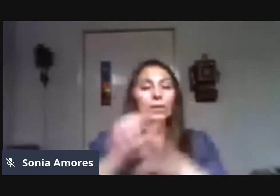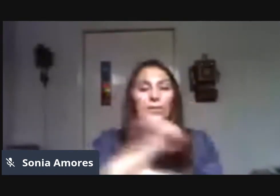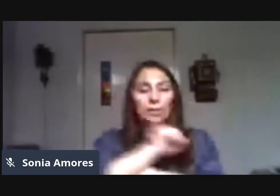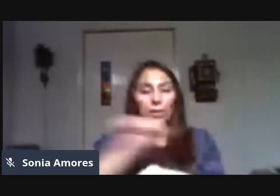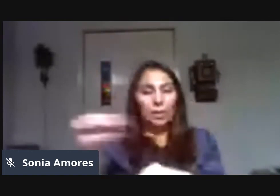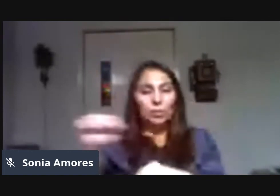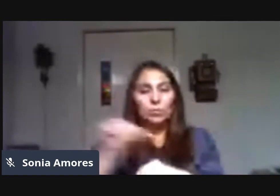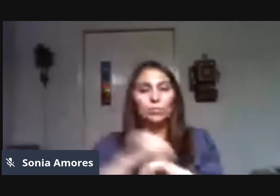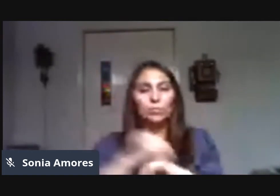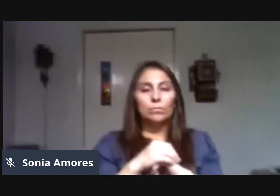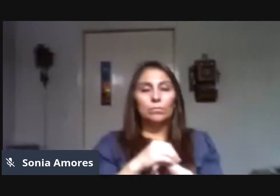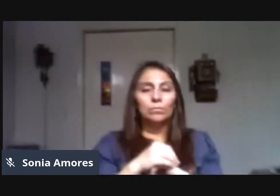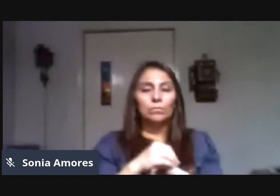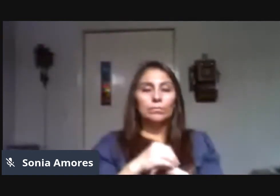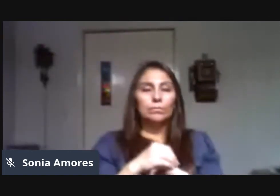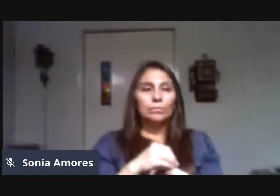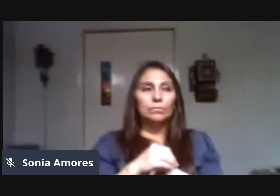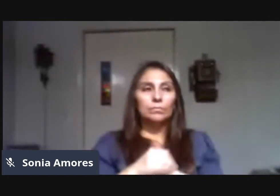idea